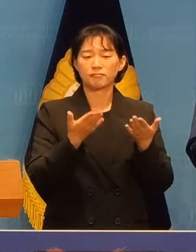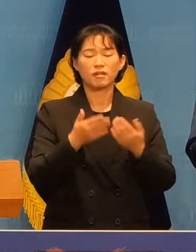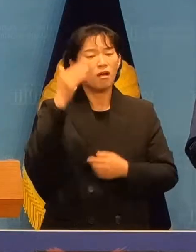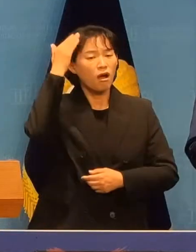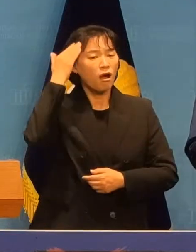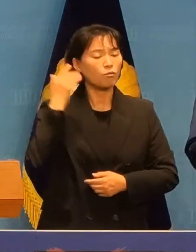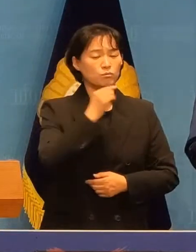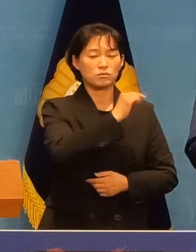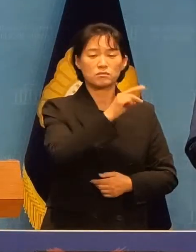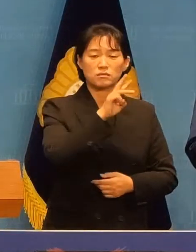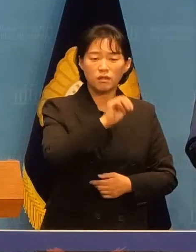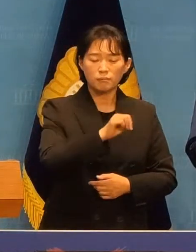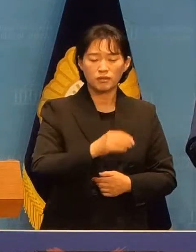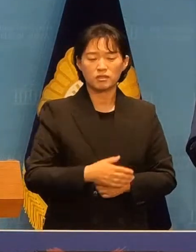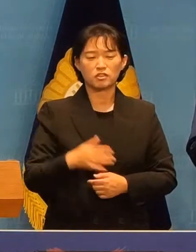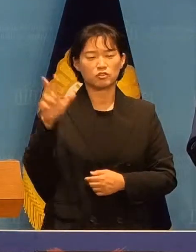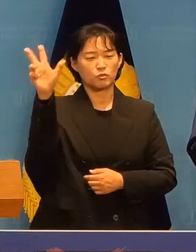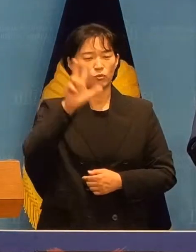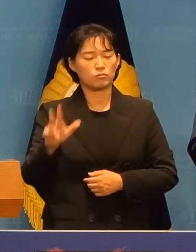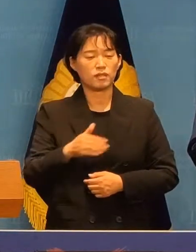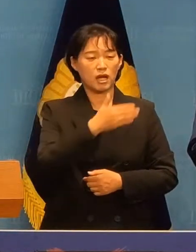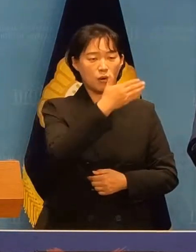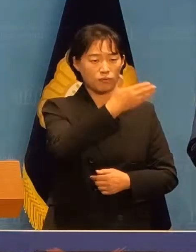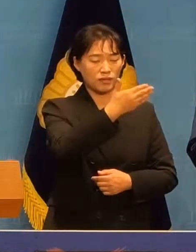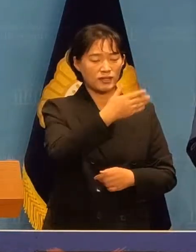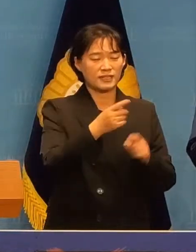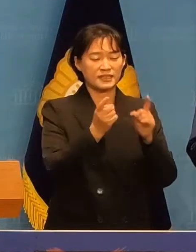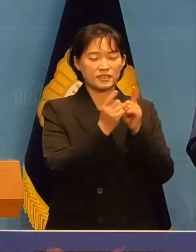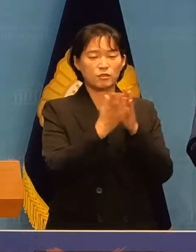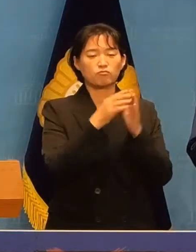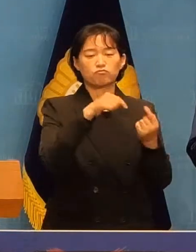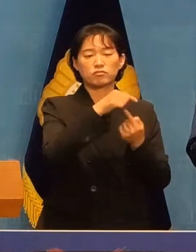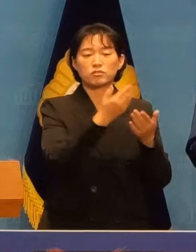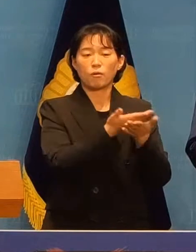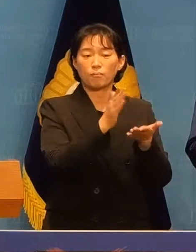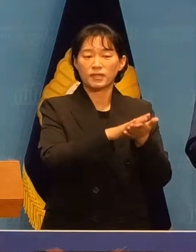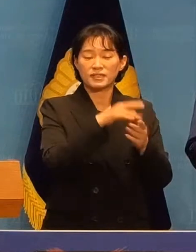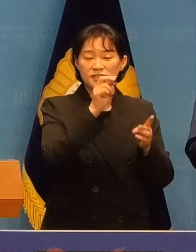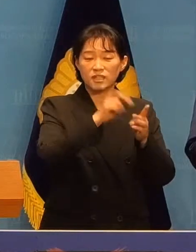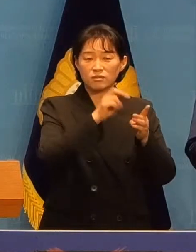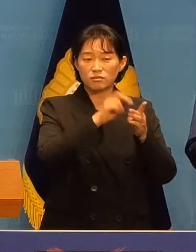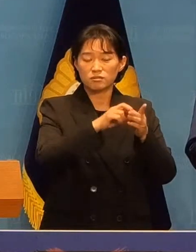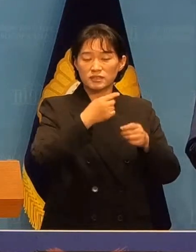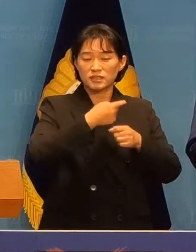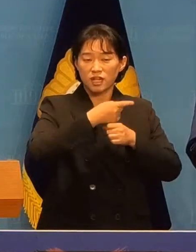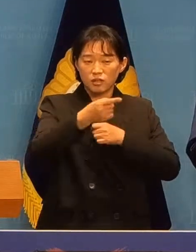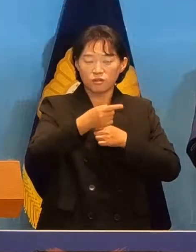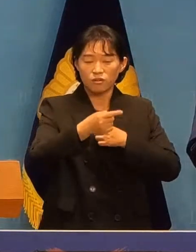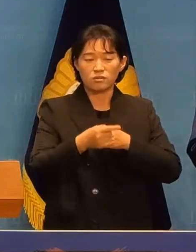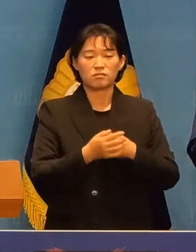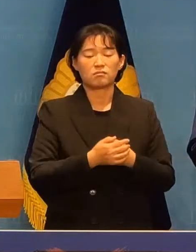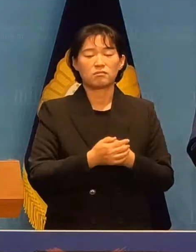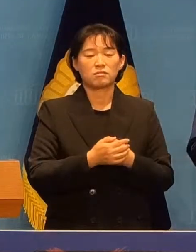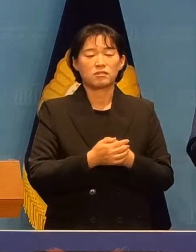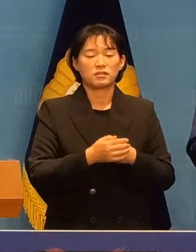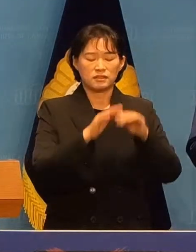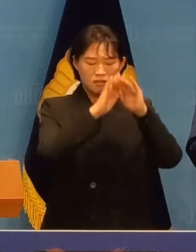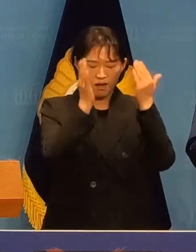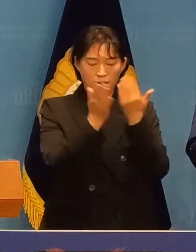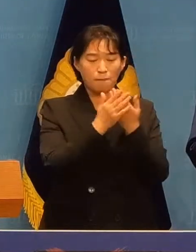한국GM이 전국 9개 직영정비센터를 내년 2월 15일자로